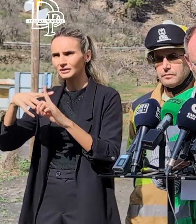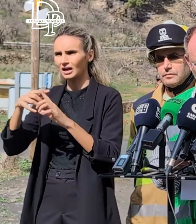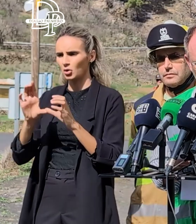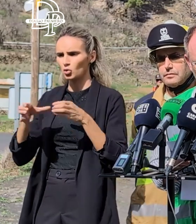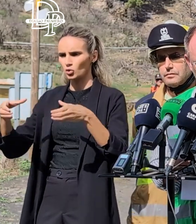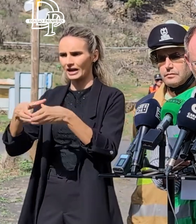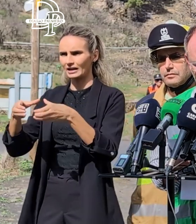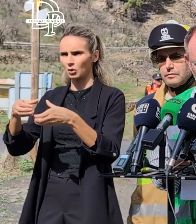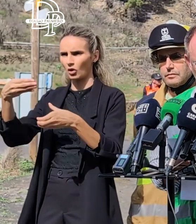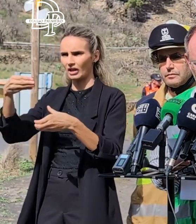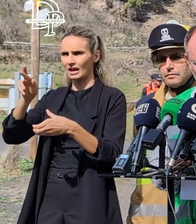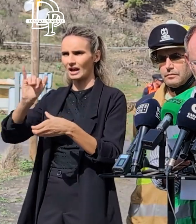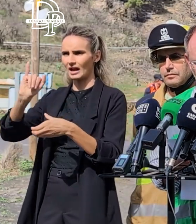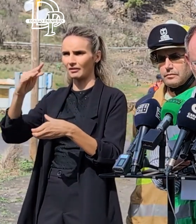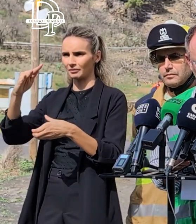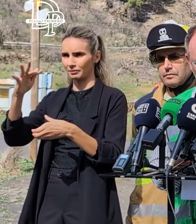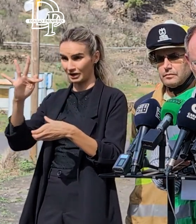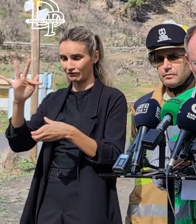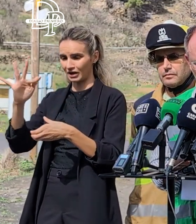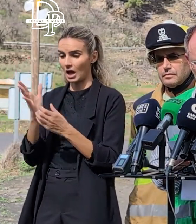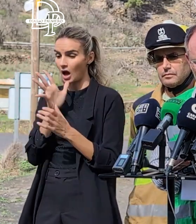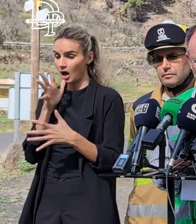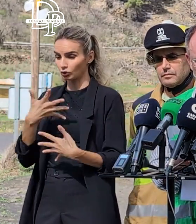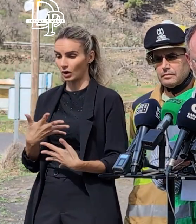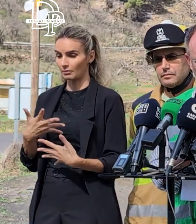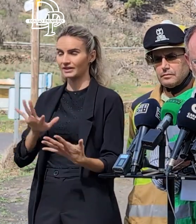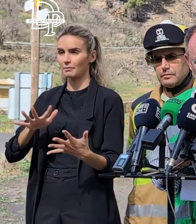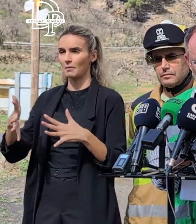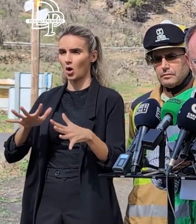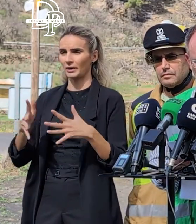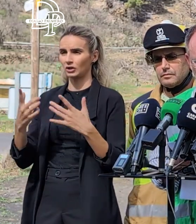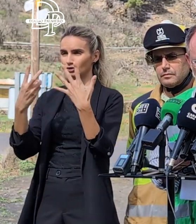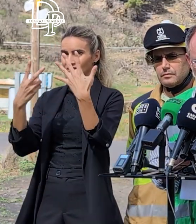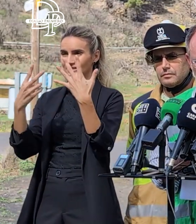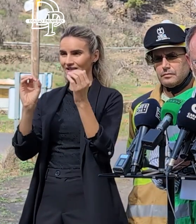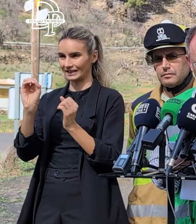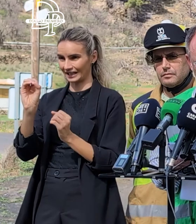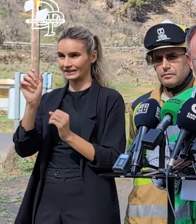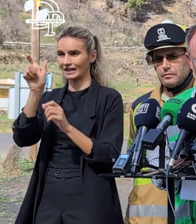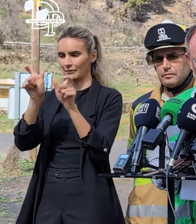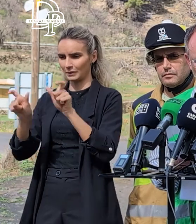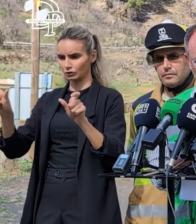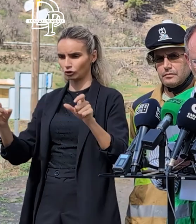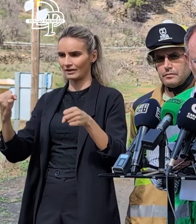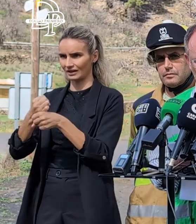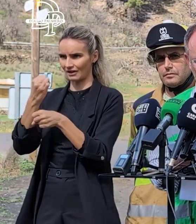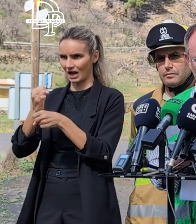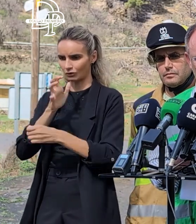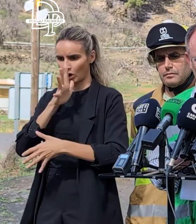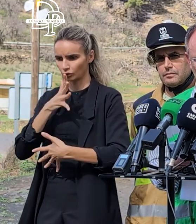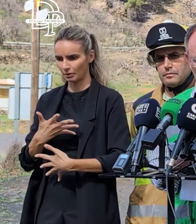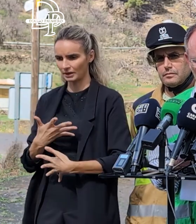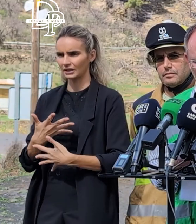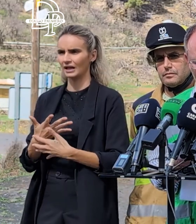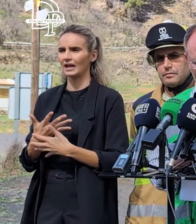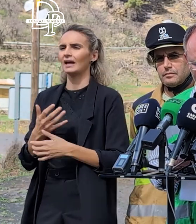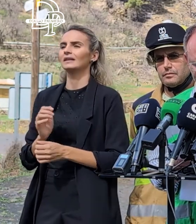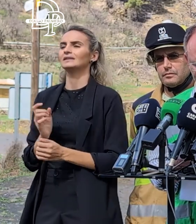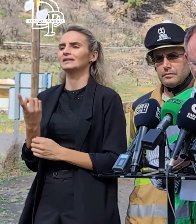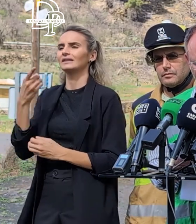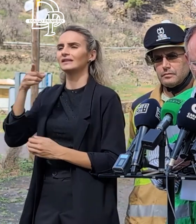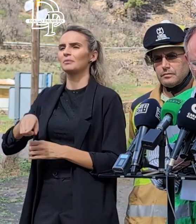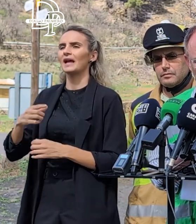Como digo, en este momento se encuentran trabajando en el terreno en torno a 60 personas. Ahora unas 7